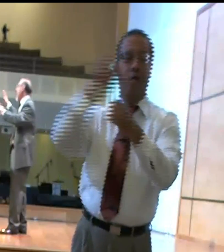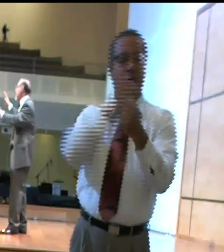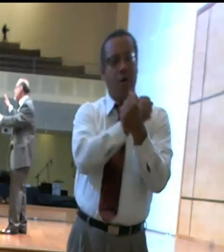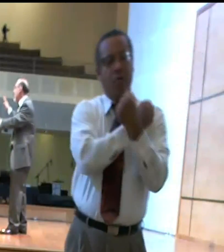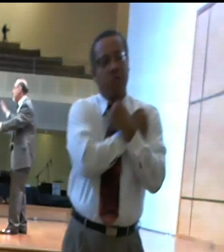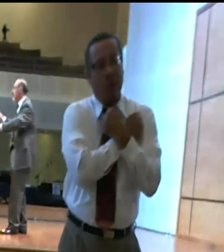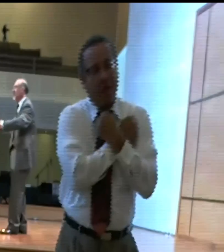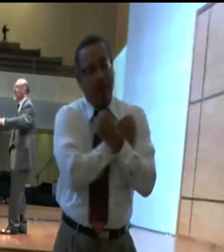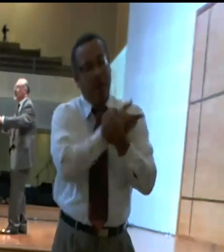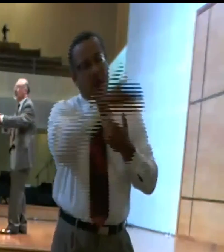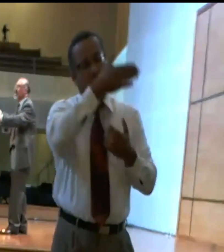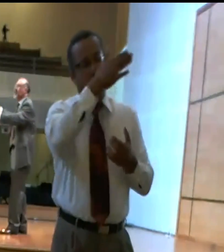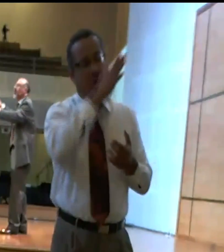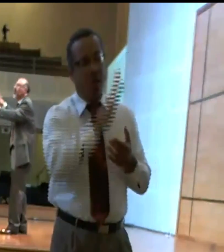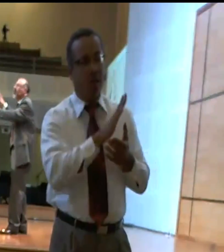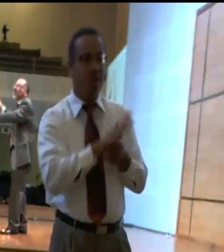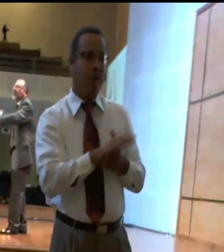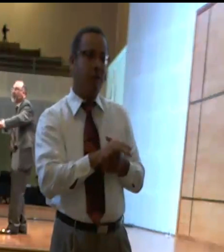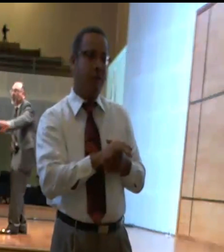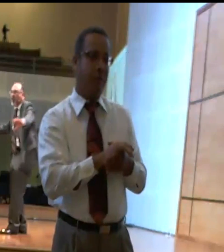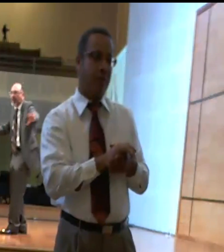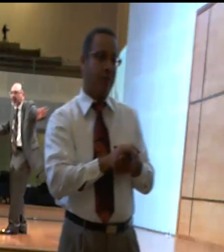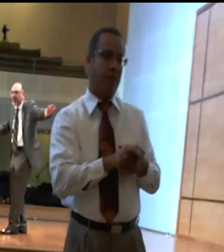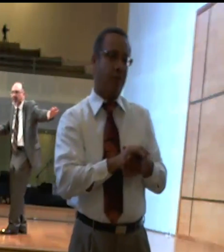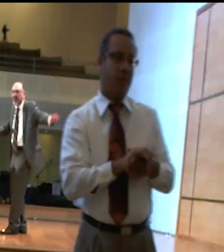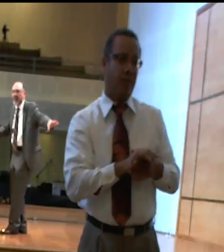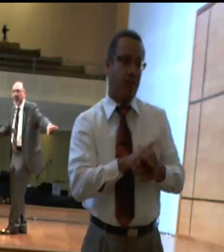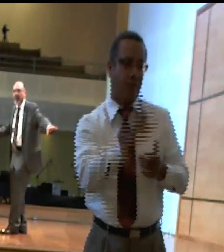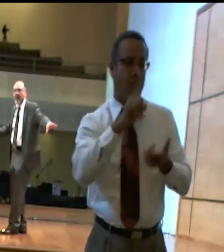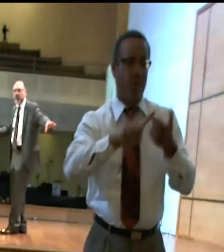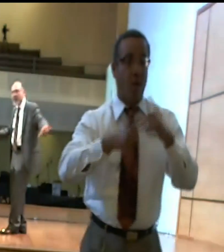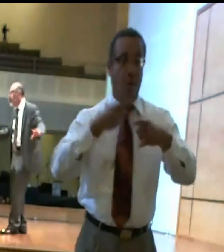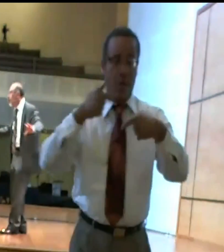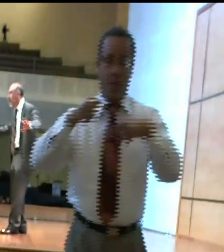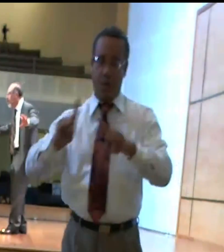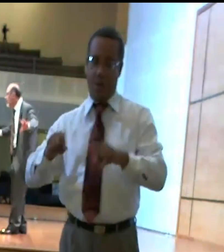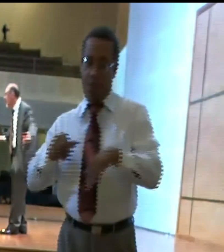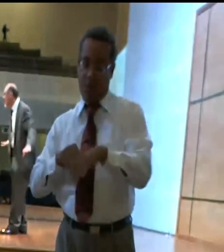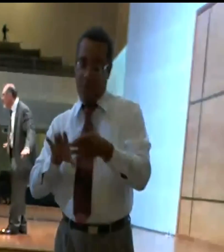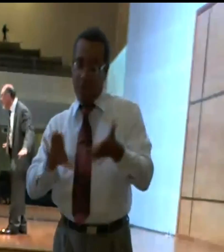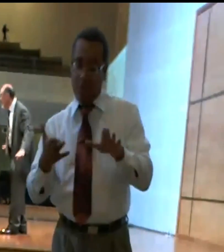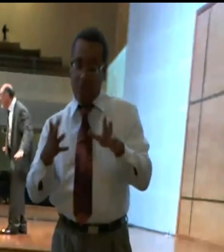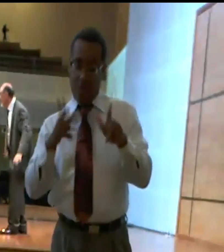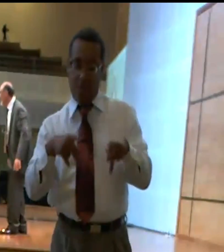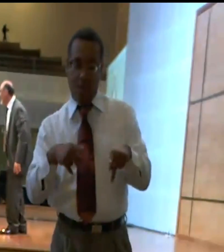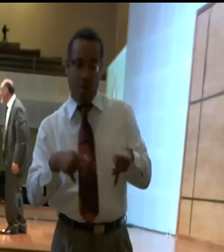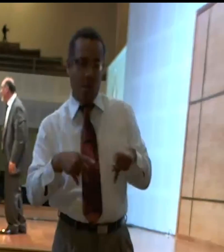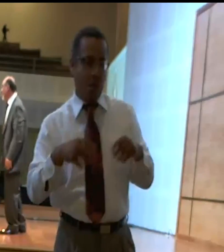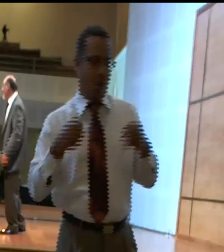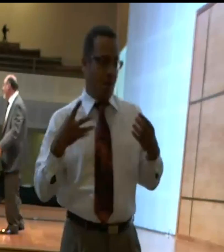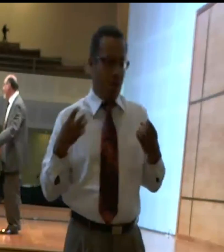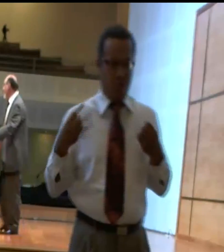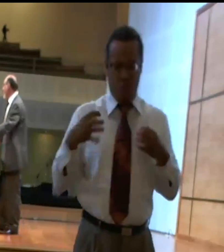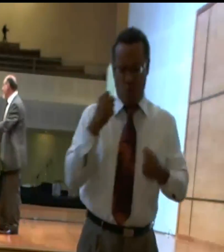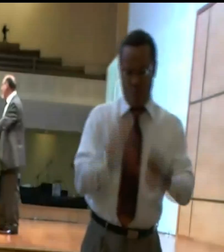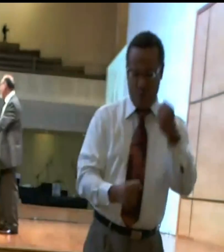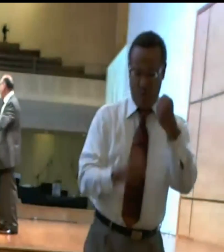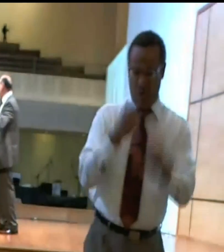entran los carros en el cementerio con esas coronas de flores. Se murió una personalidad.